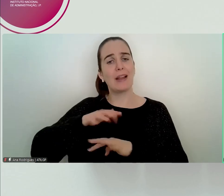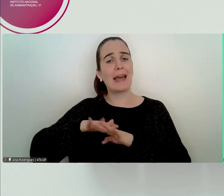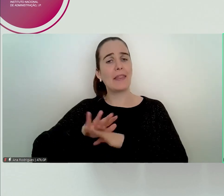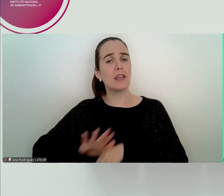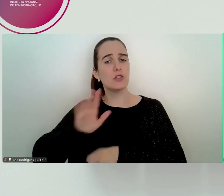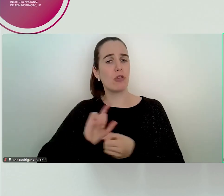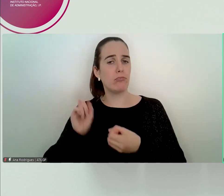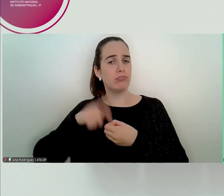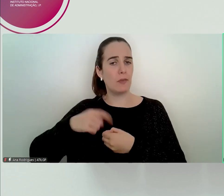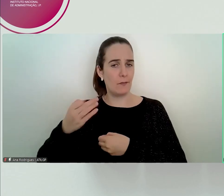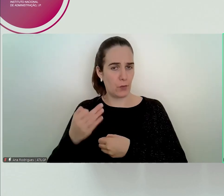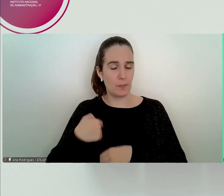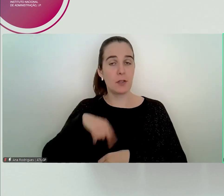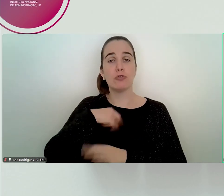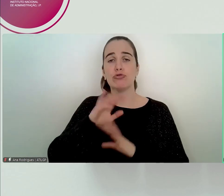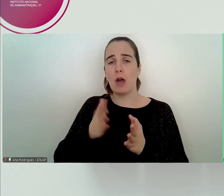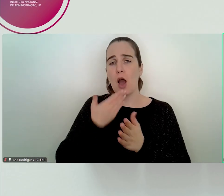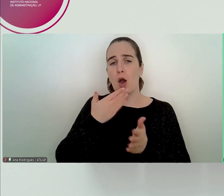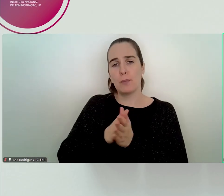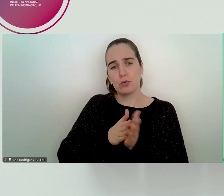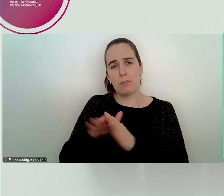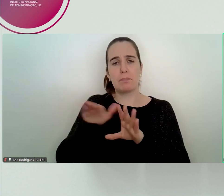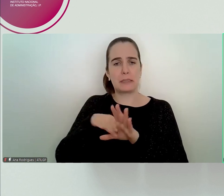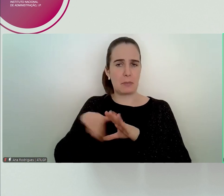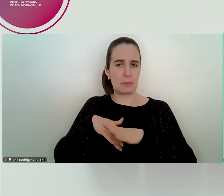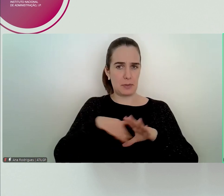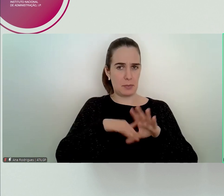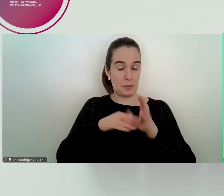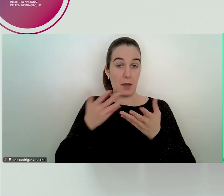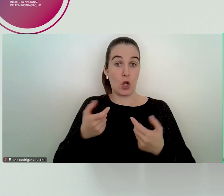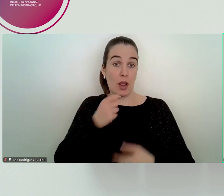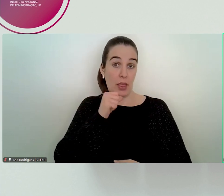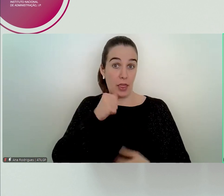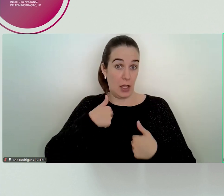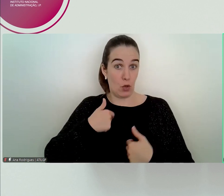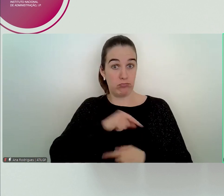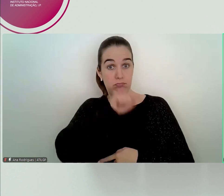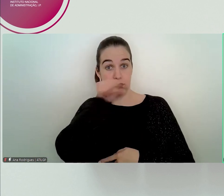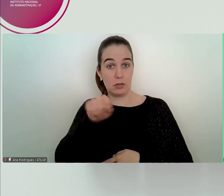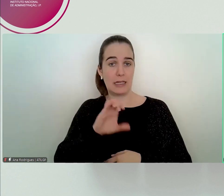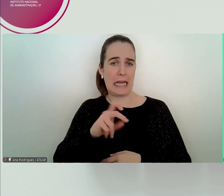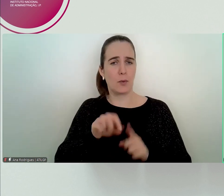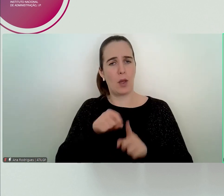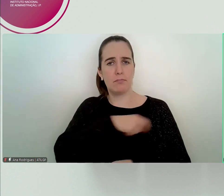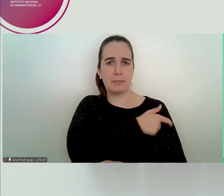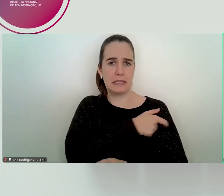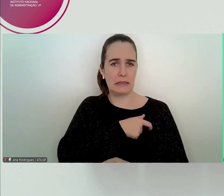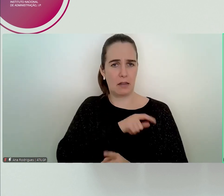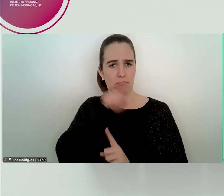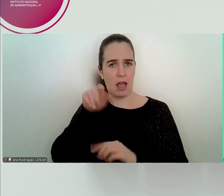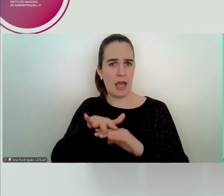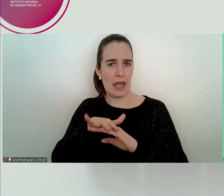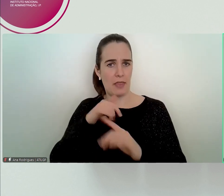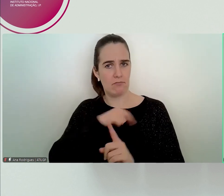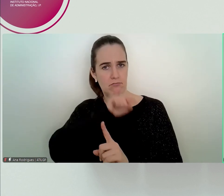tem tido a oportunidade de participar. Neste momento sou eu até que represento a CADA na rede, e de